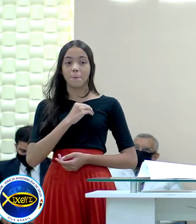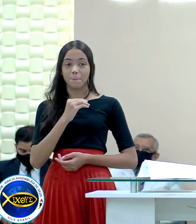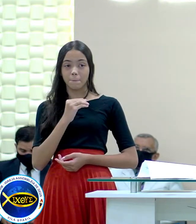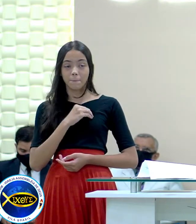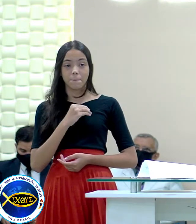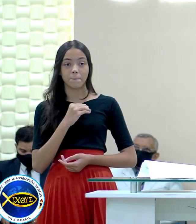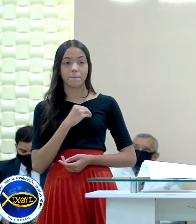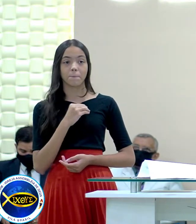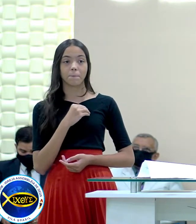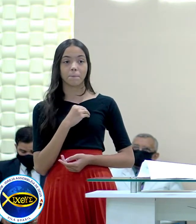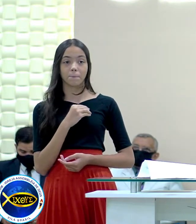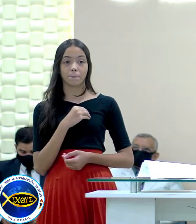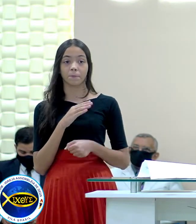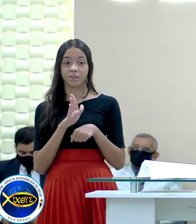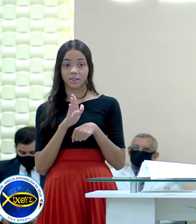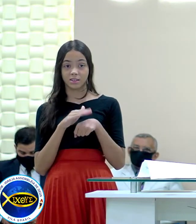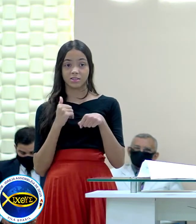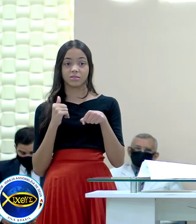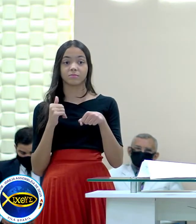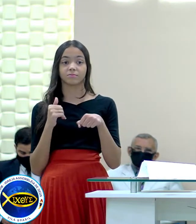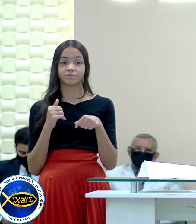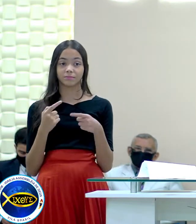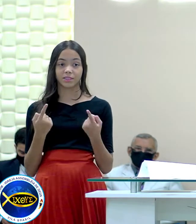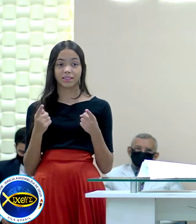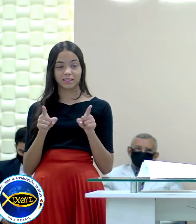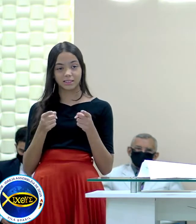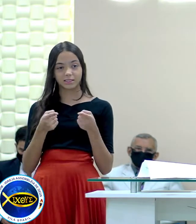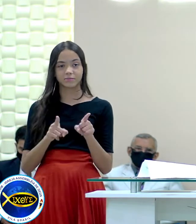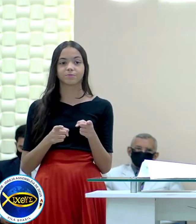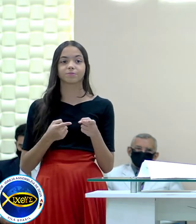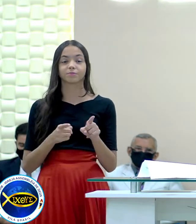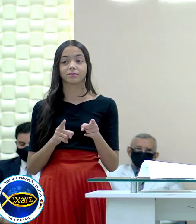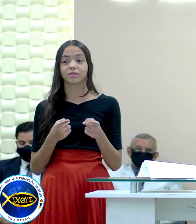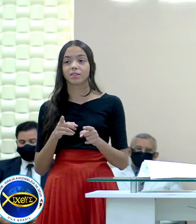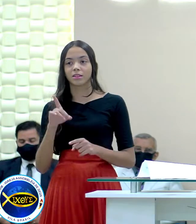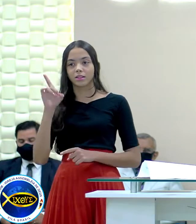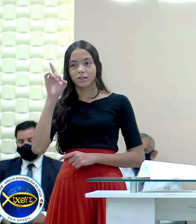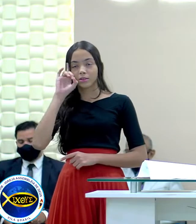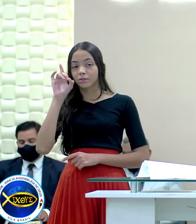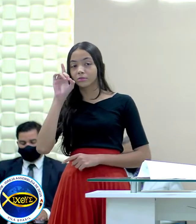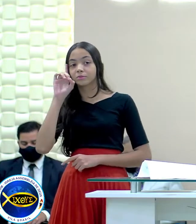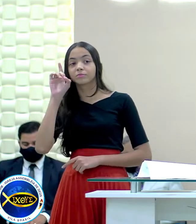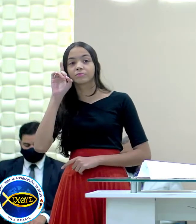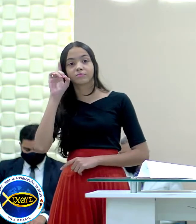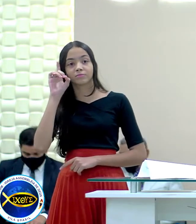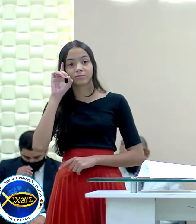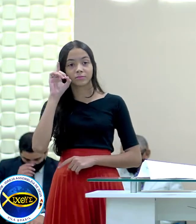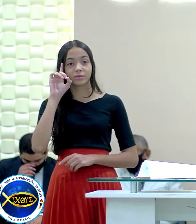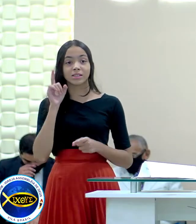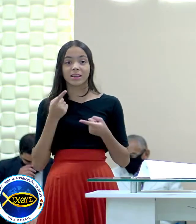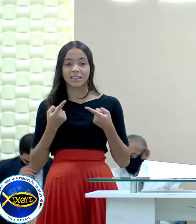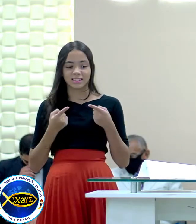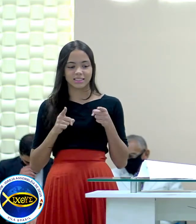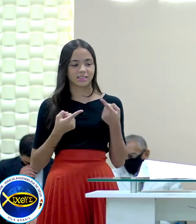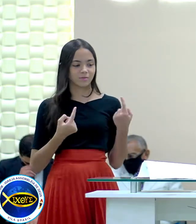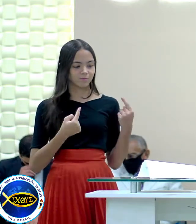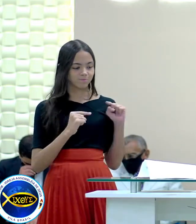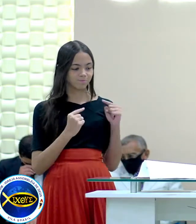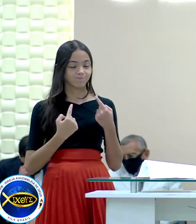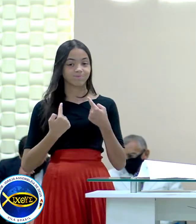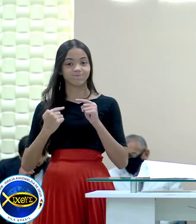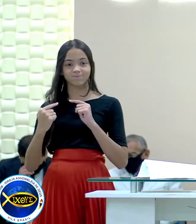vem e chama. Todo dia vêm as tentações e